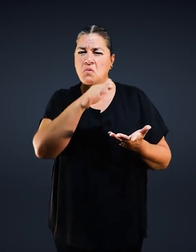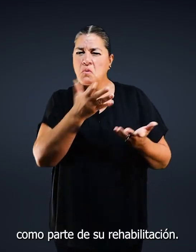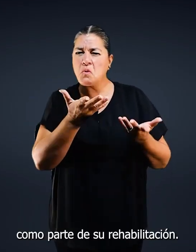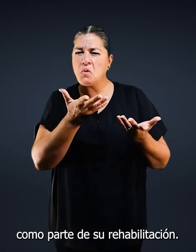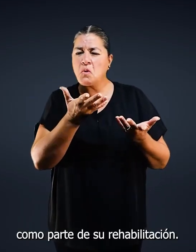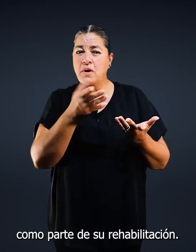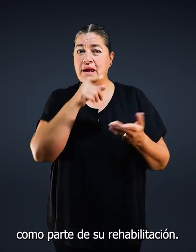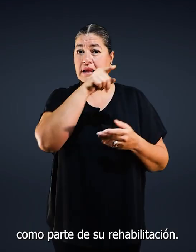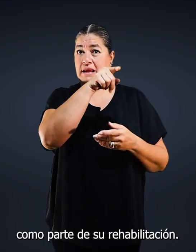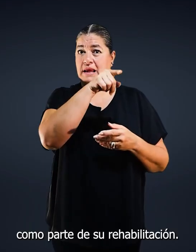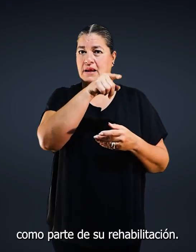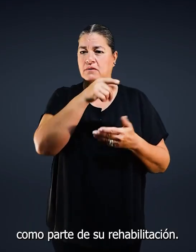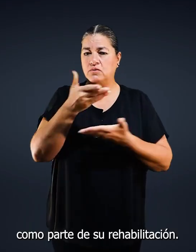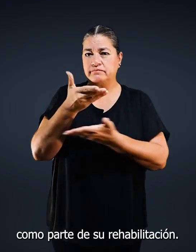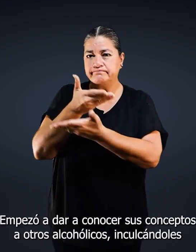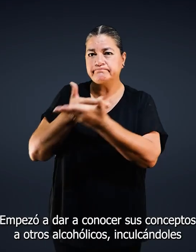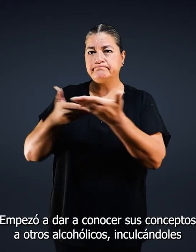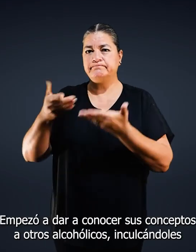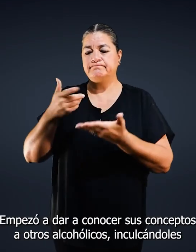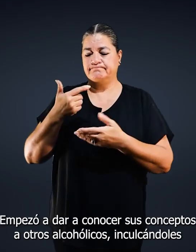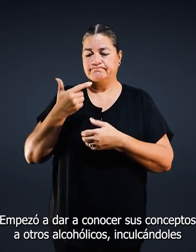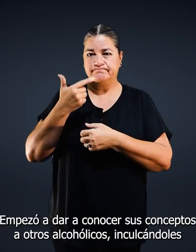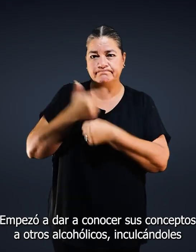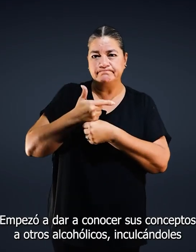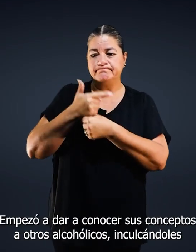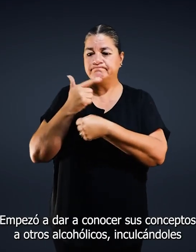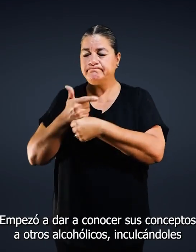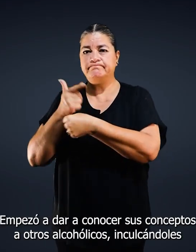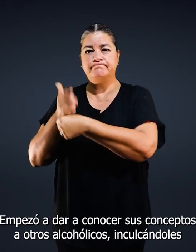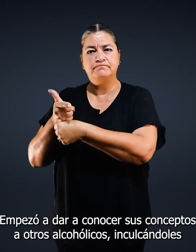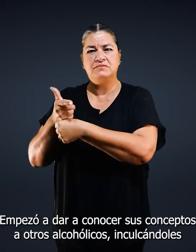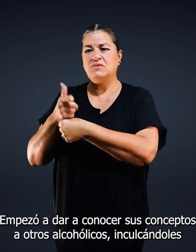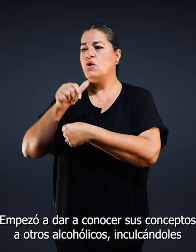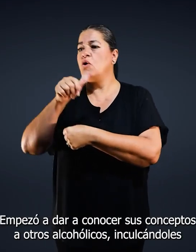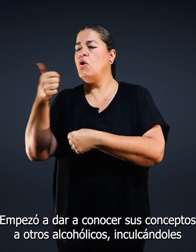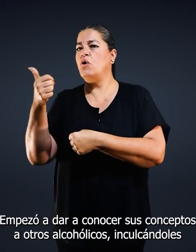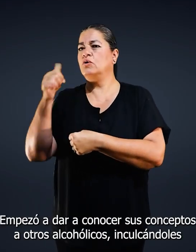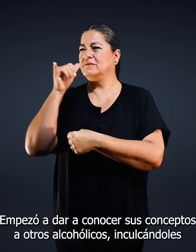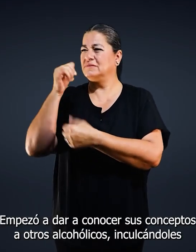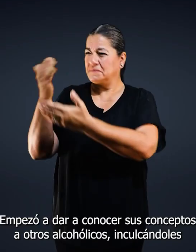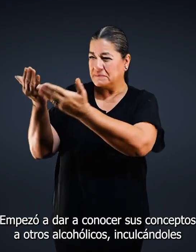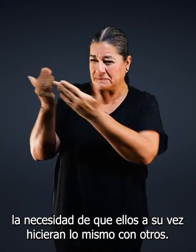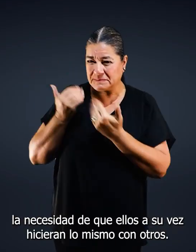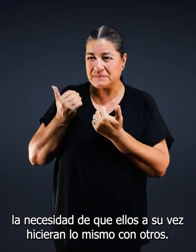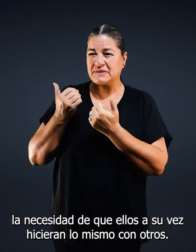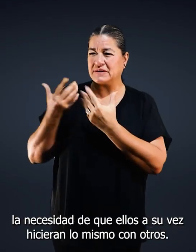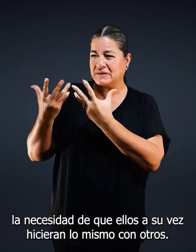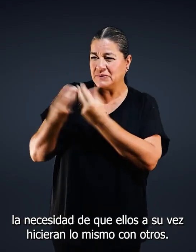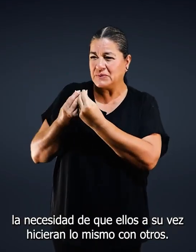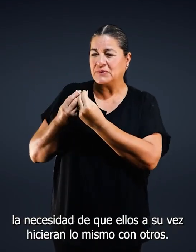Como parte de su rehabilitación, empezó a dar a conocer sus conceptos a otros alcohólicos, inculcándoles la necesidad de que ellos a su